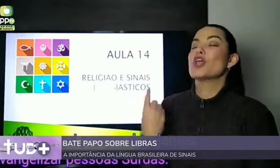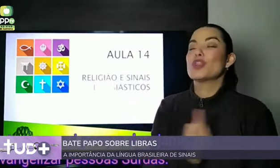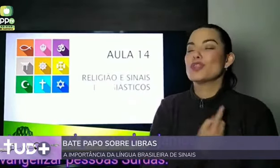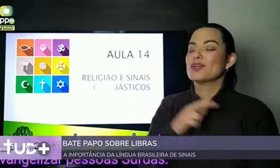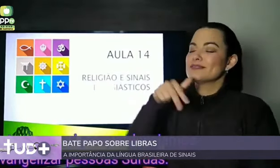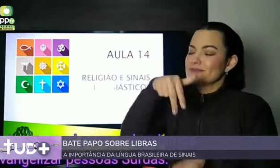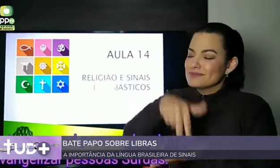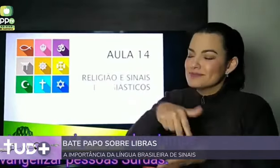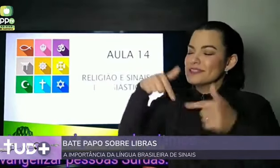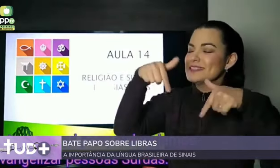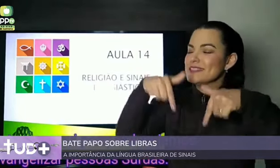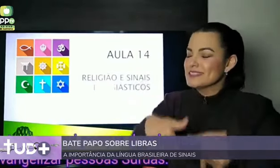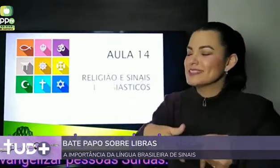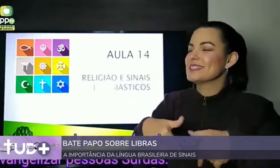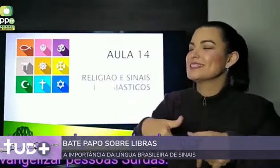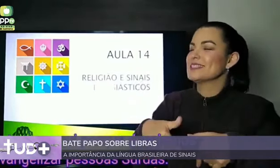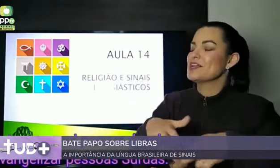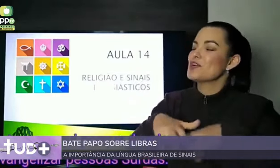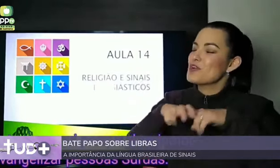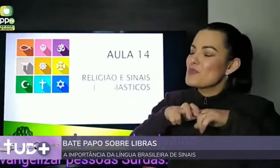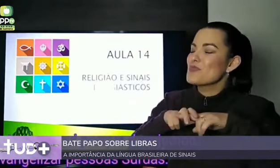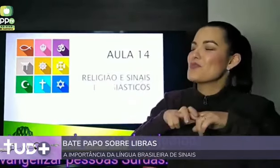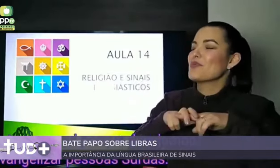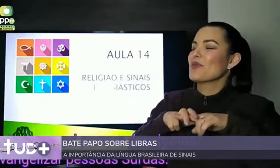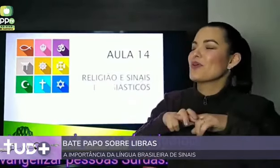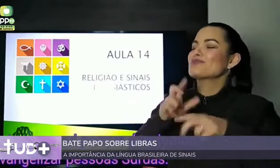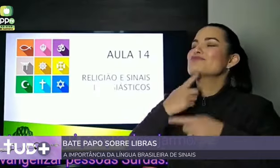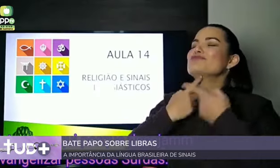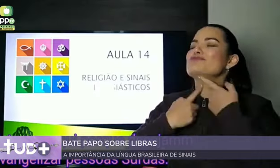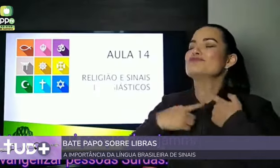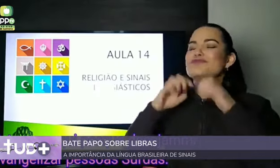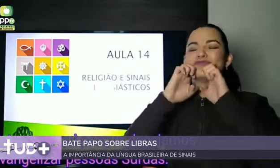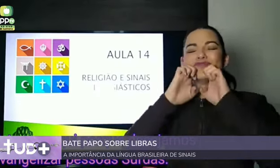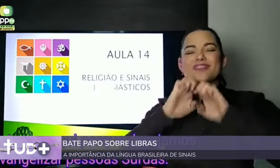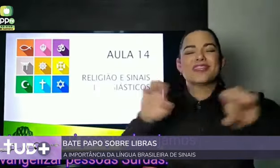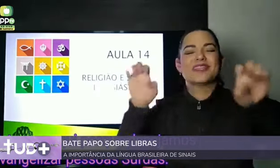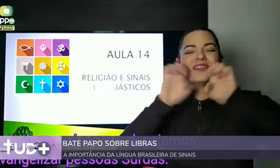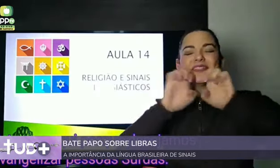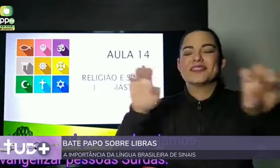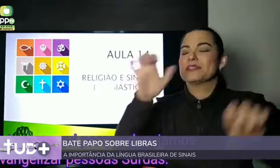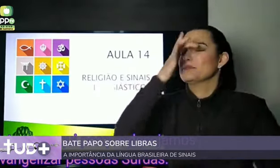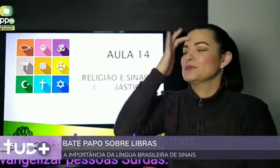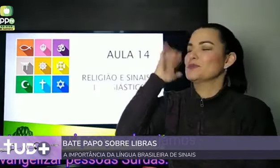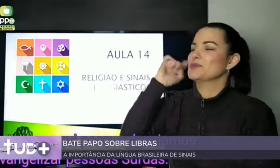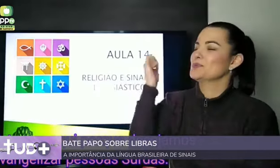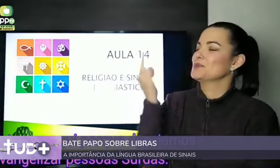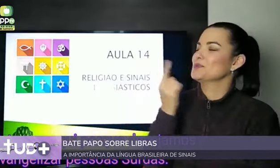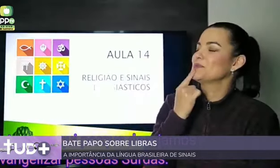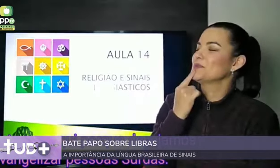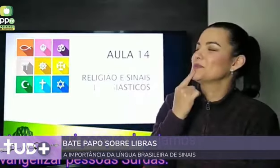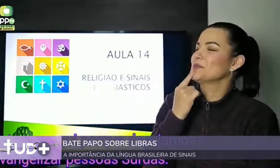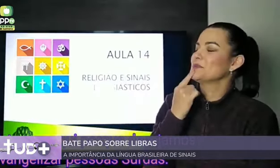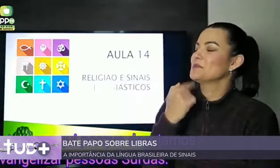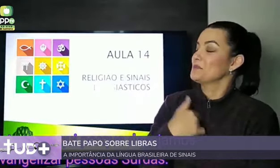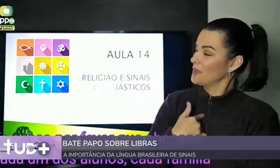foi criado ali principalmente para atingir os membros das igrejas. Foi pensado para